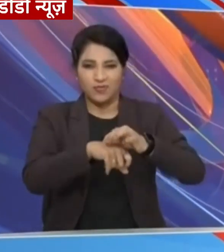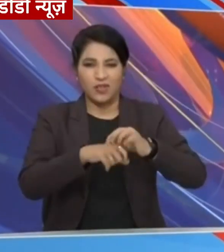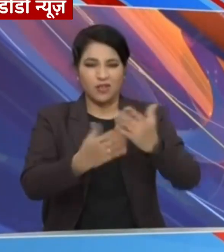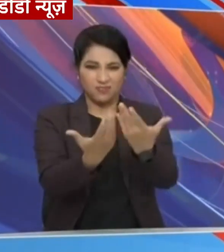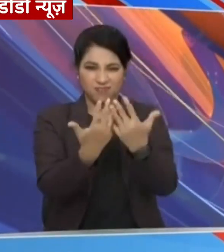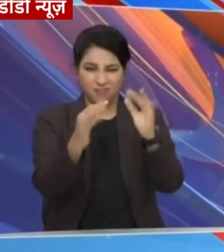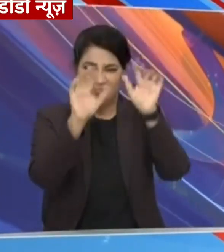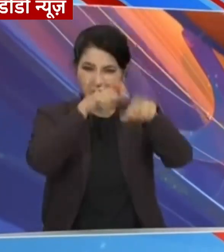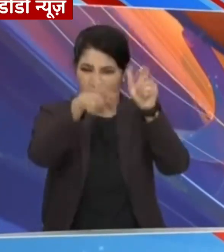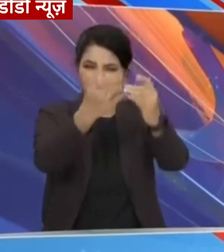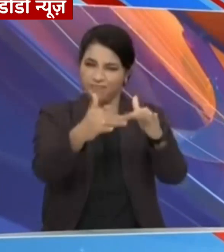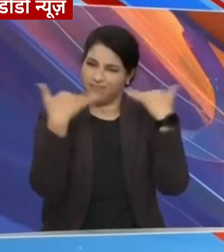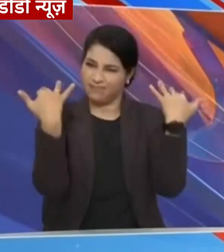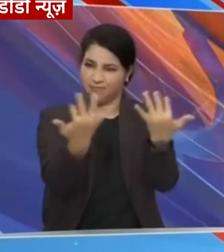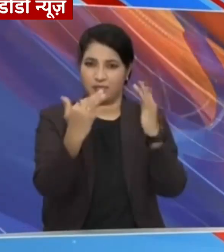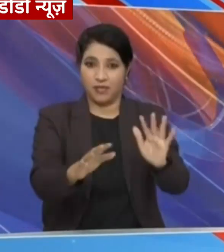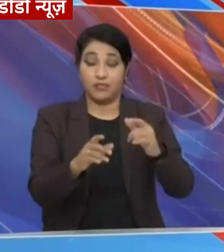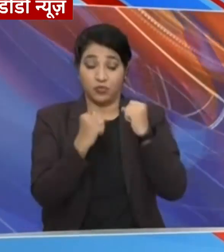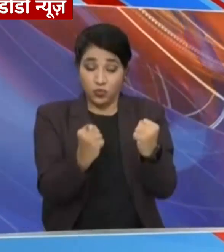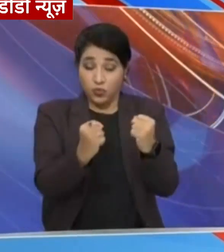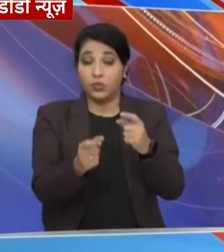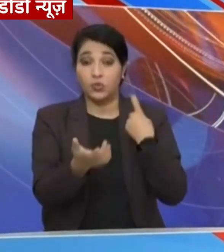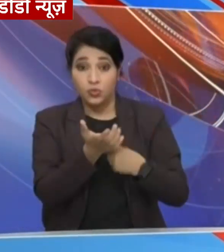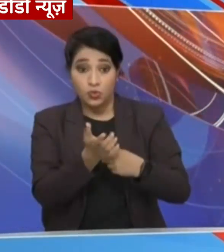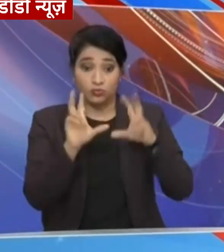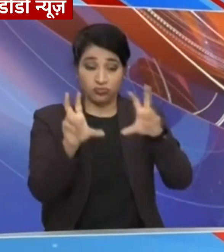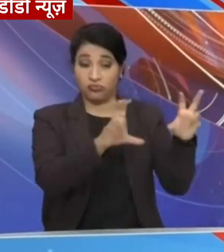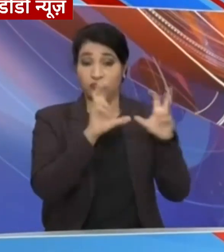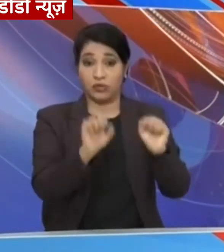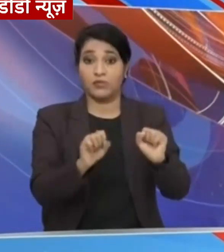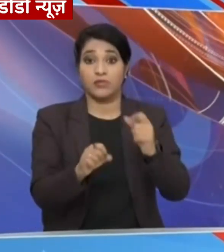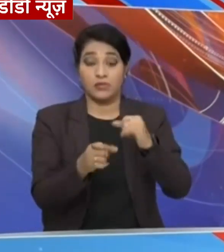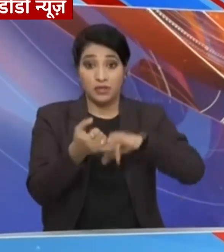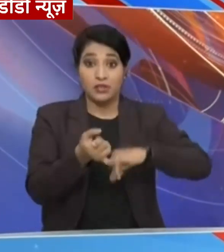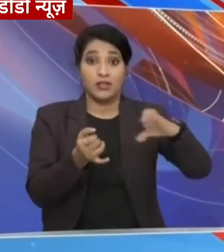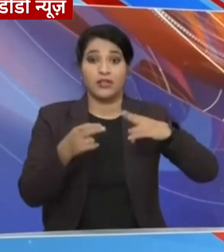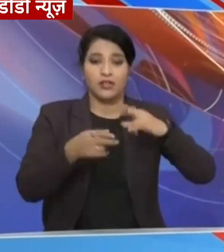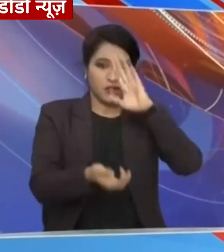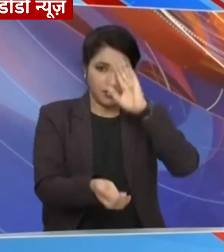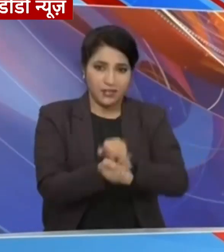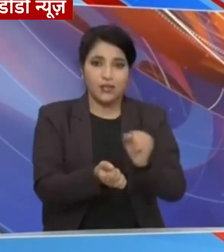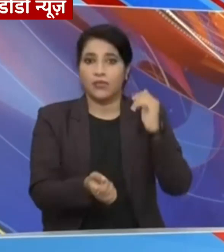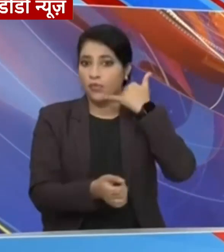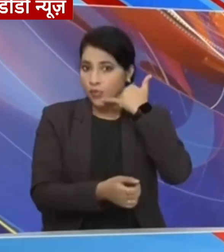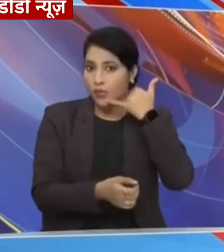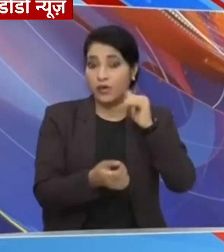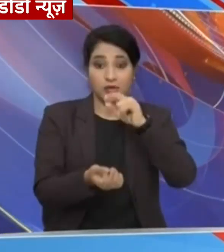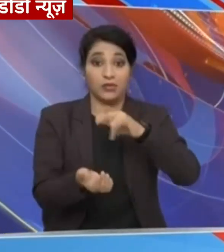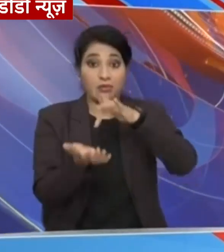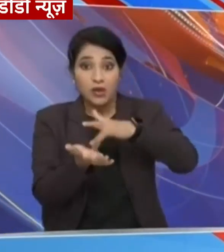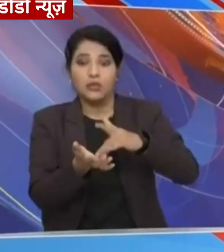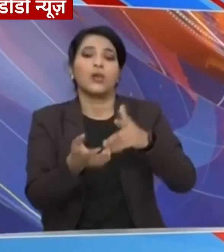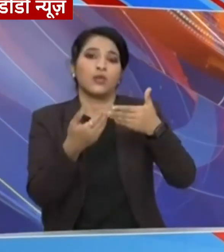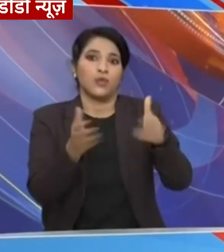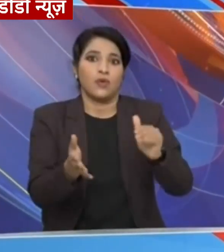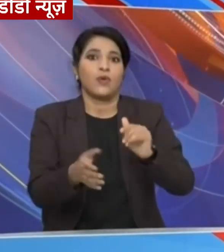कड़ी सुरक्षा व्यवस्था सुनिश्चित करने के लिए लगातार कदम उठाए जा रहे हैं। सेंट्रल दिल्ली पुलिस ने मोबाइल पुलिस स्टेशन लॉन्च